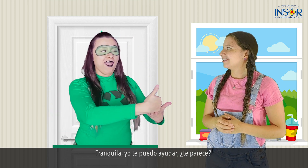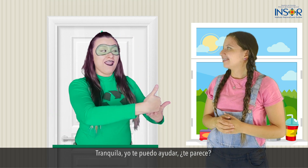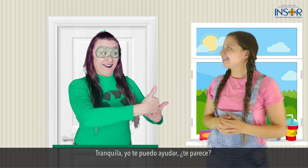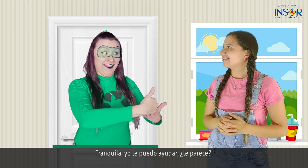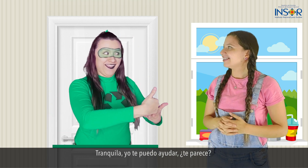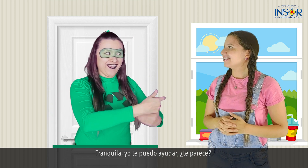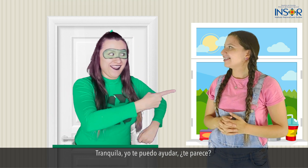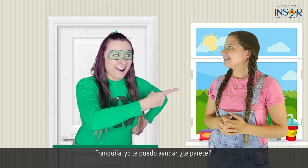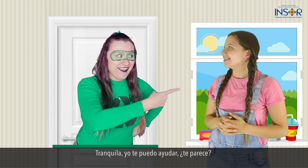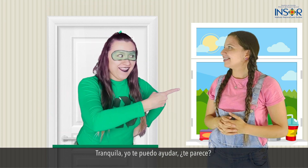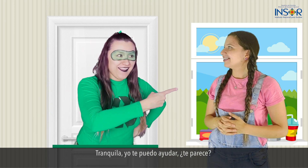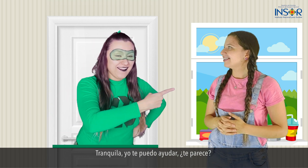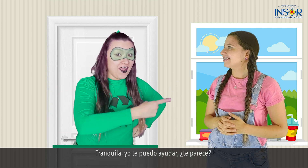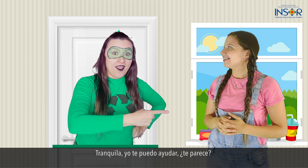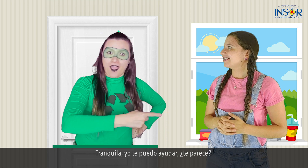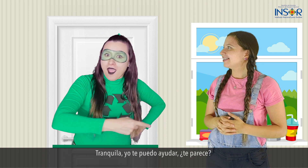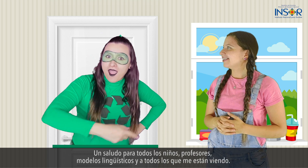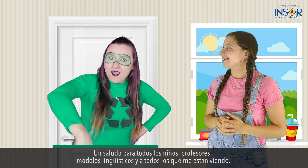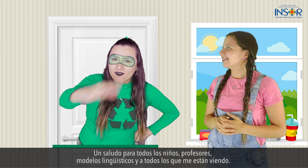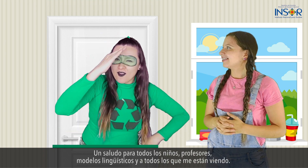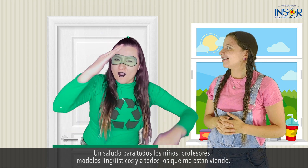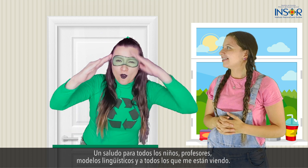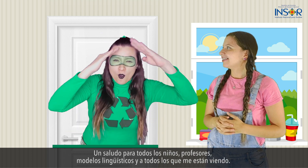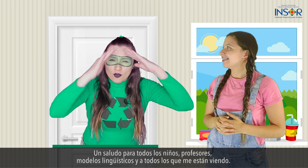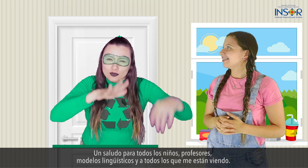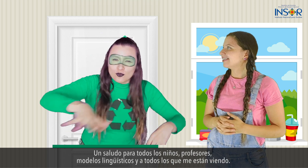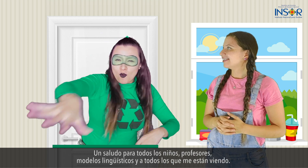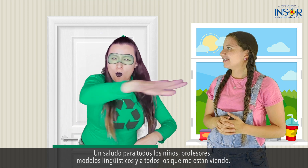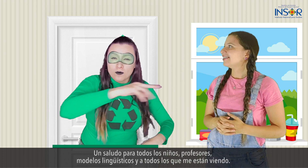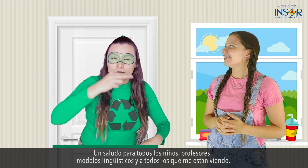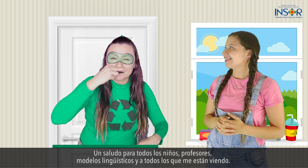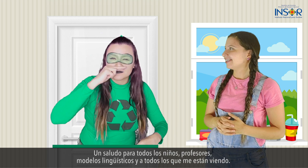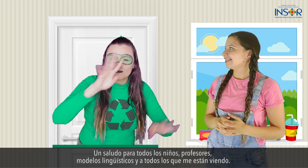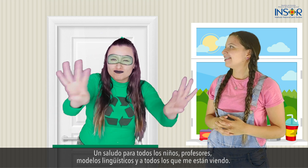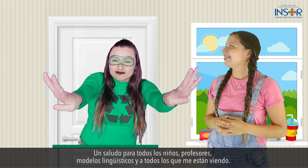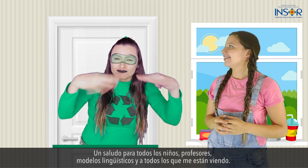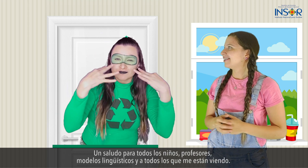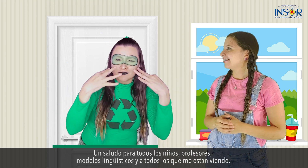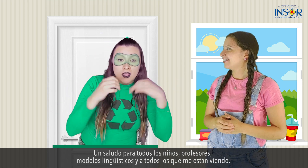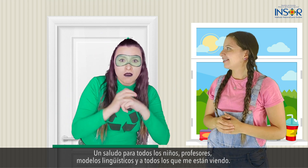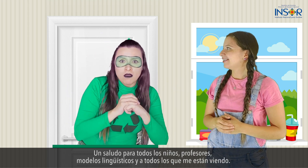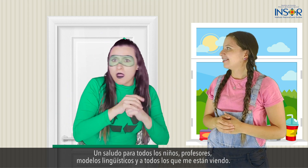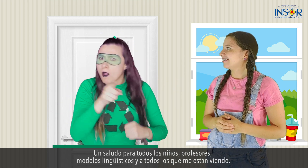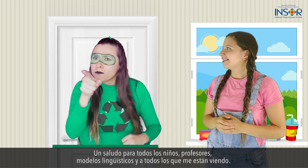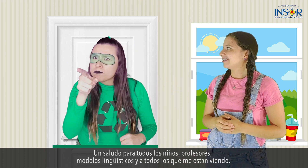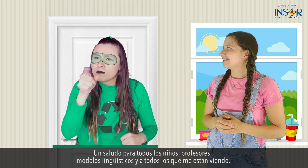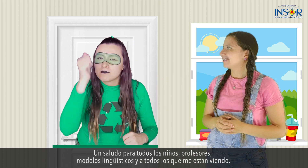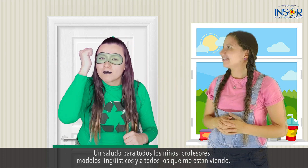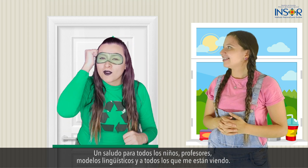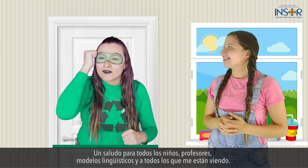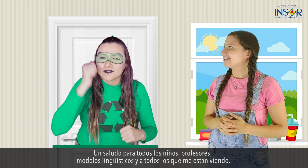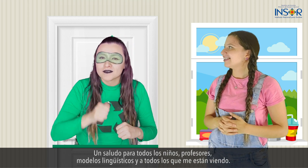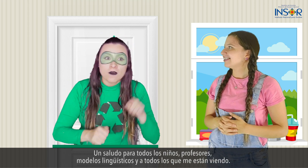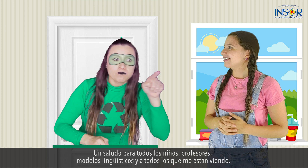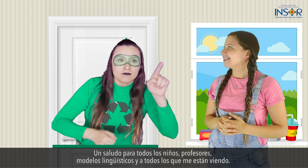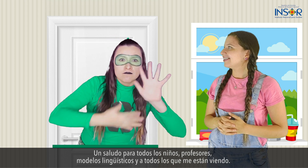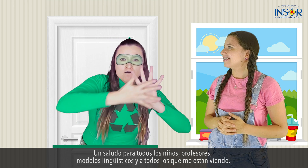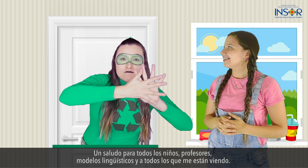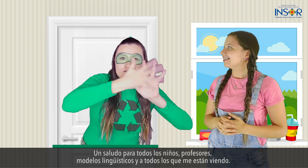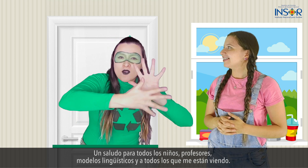yo te puedo ayudar. ¿Te parece? Un saludo para todos los niños, profesores, modelos